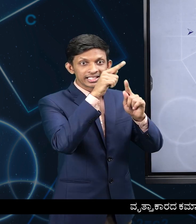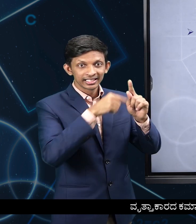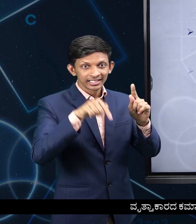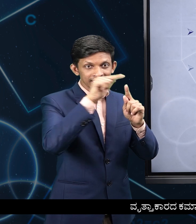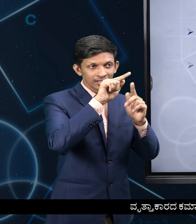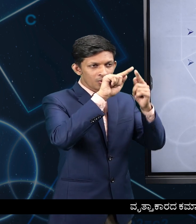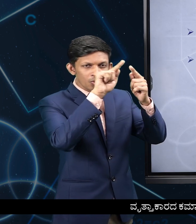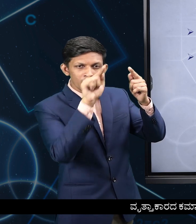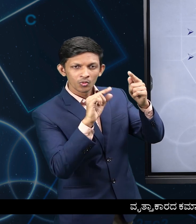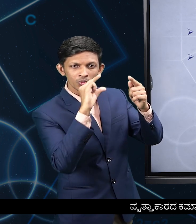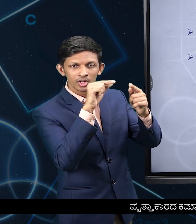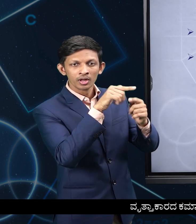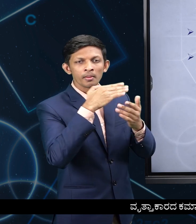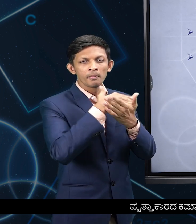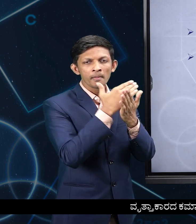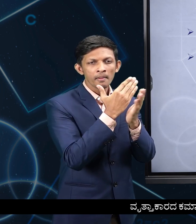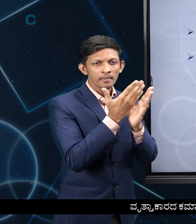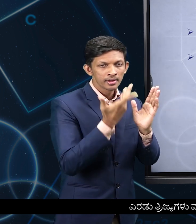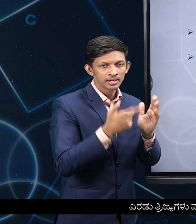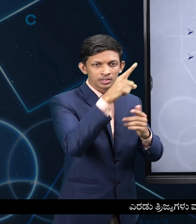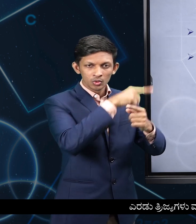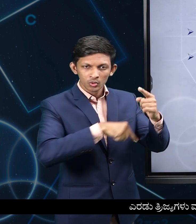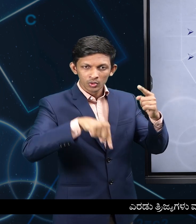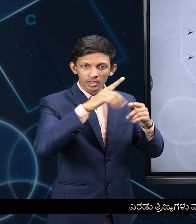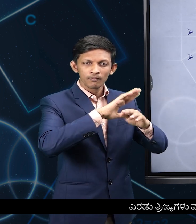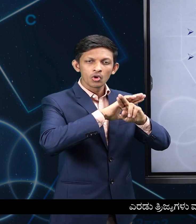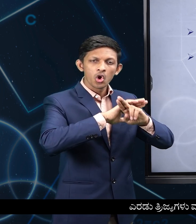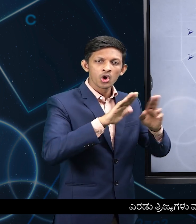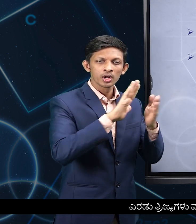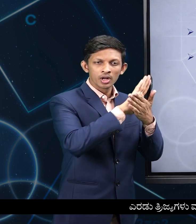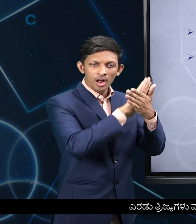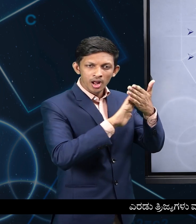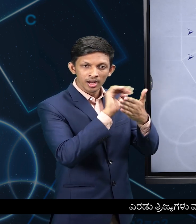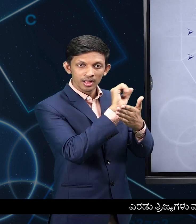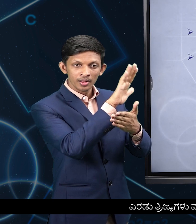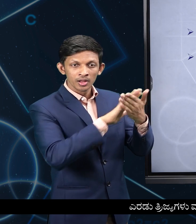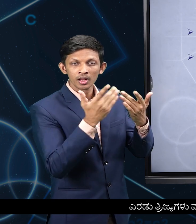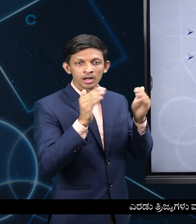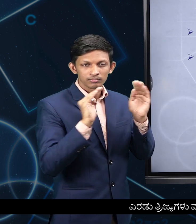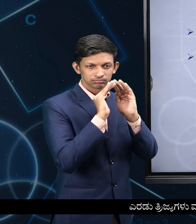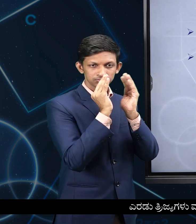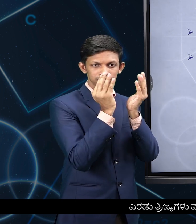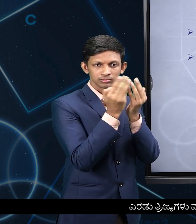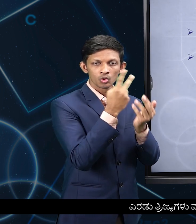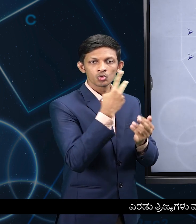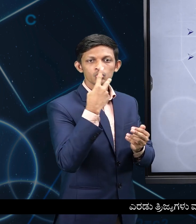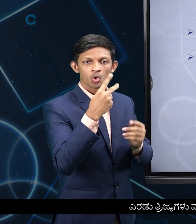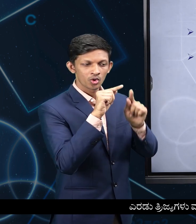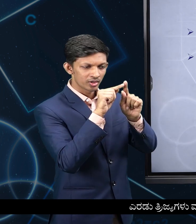ಕಮಾನುಗಳು ಸುತ್ತಳತೆಯ ಭಾಗಗಳಾಗಿವೆ, ಆದರೆ ವಲಯಗಳು 2 ತ್ರಿಜ್ಯಗಳು ಮತ್ತು ಒಂದು ಚಾಪದಿಂದ ಸುತ್ತುವರಿದ ಪ್ರದೇಶಗಳಾಗಿವೆ.